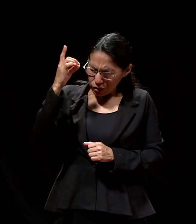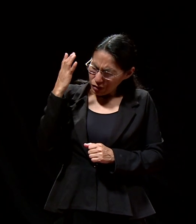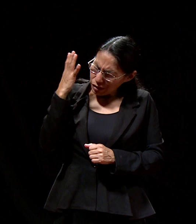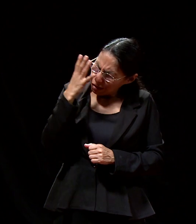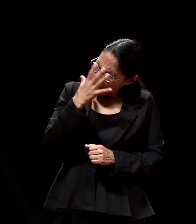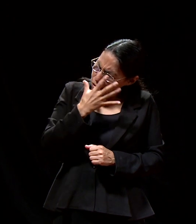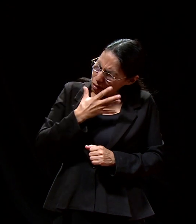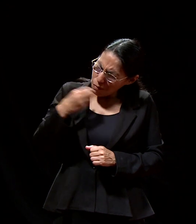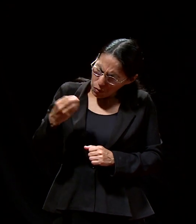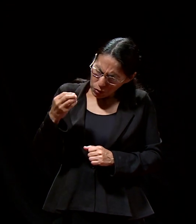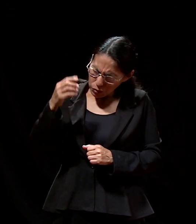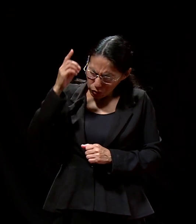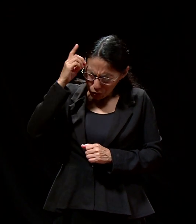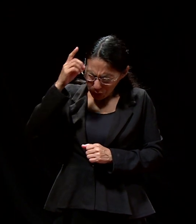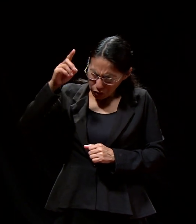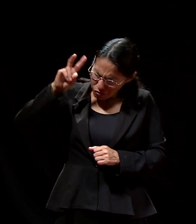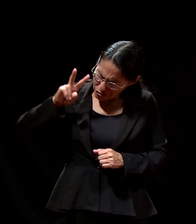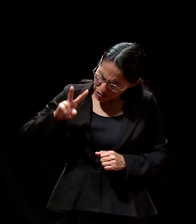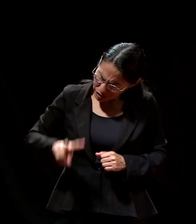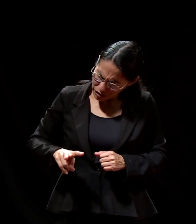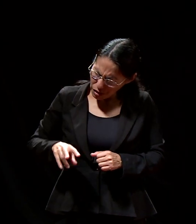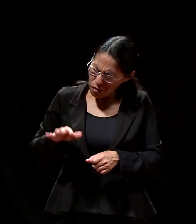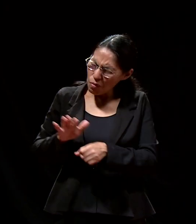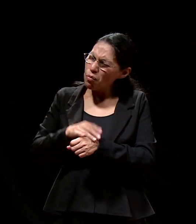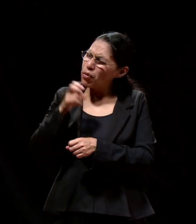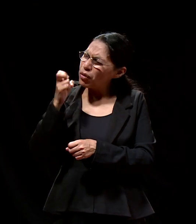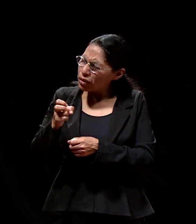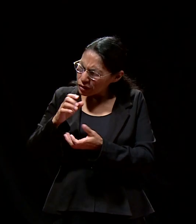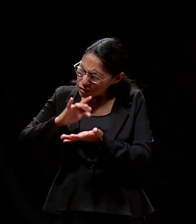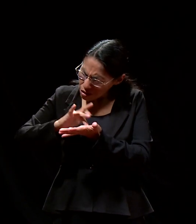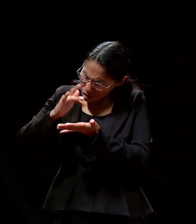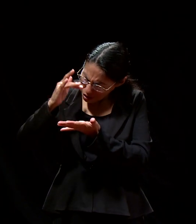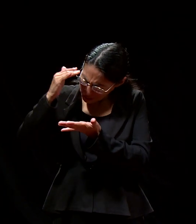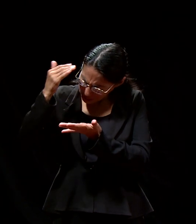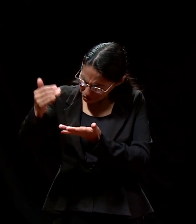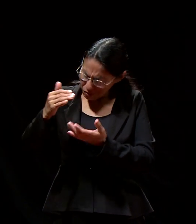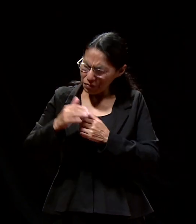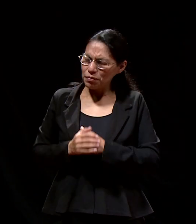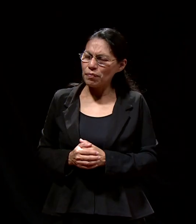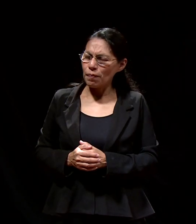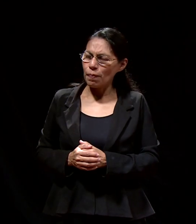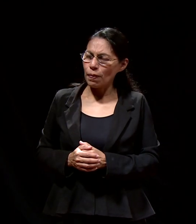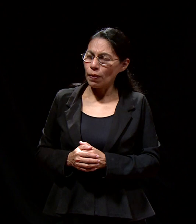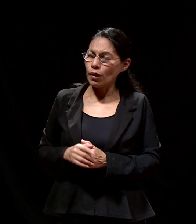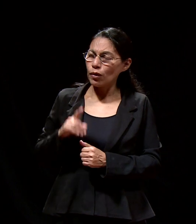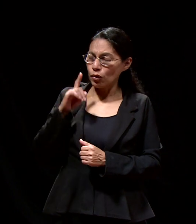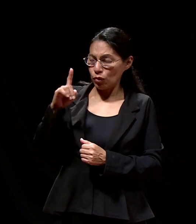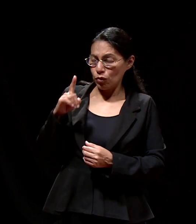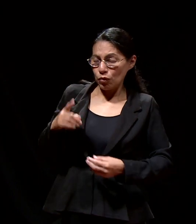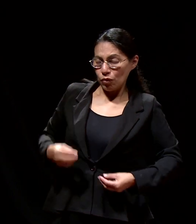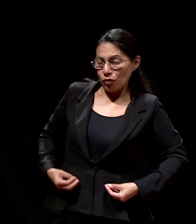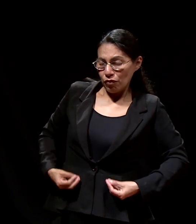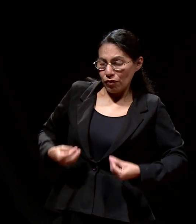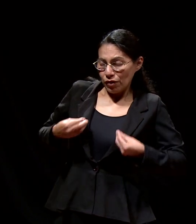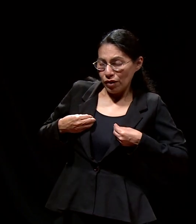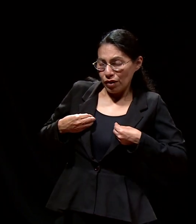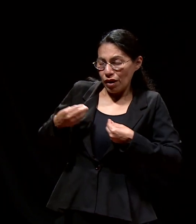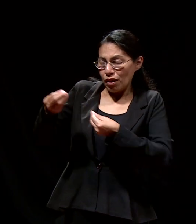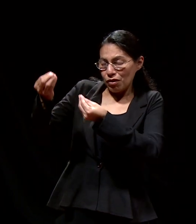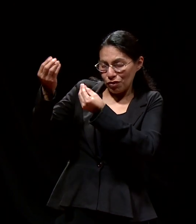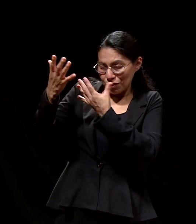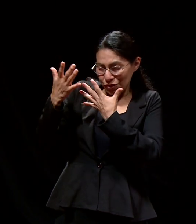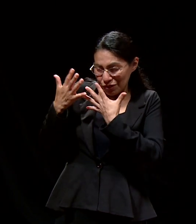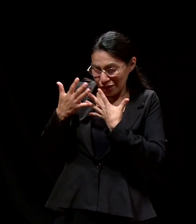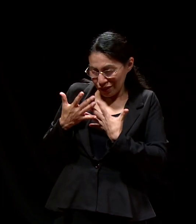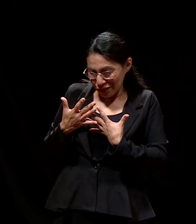Dios maravilloso un dios real que nos permite la vida